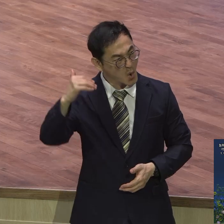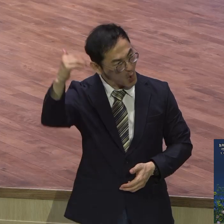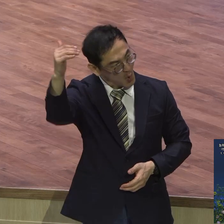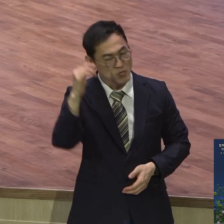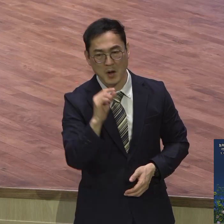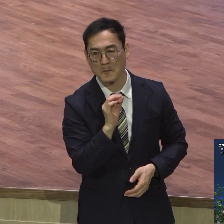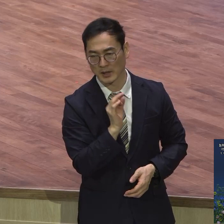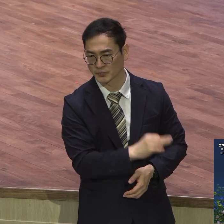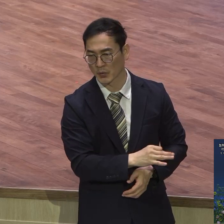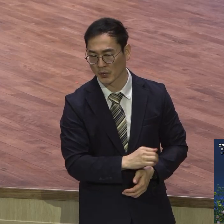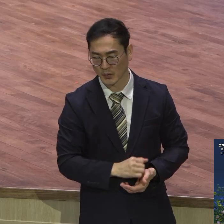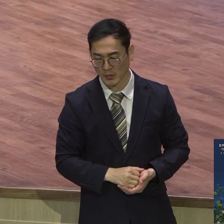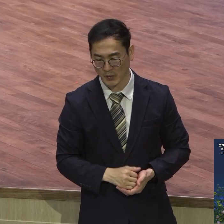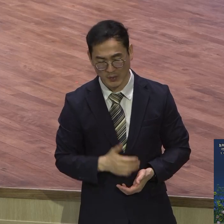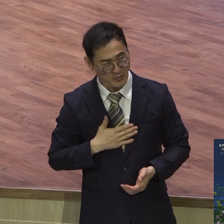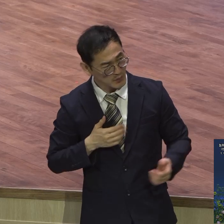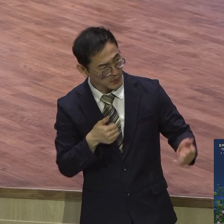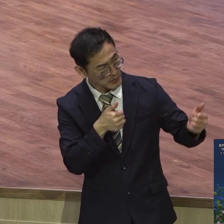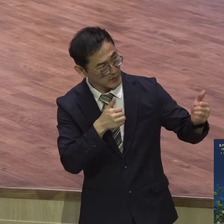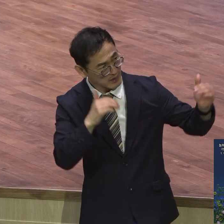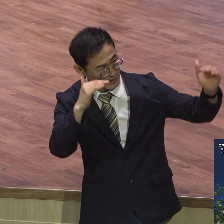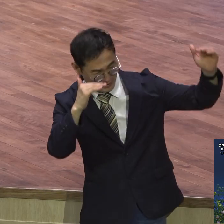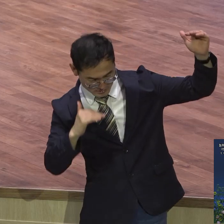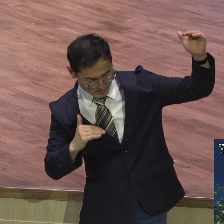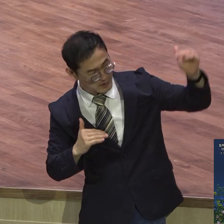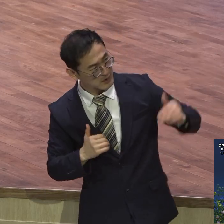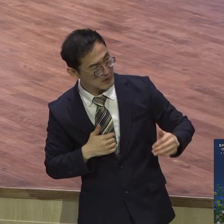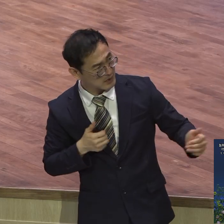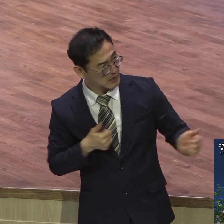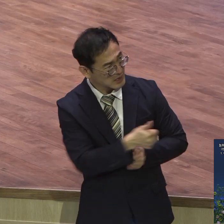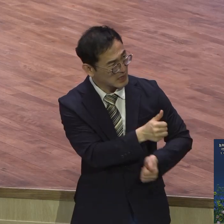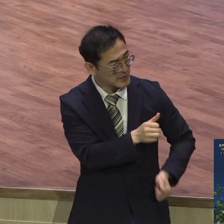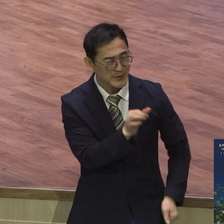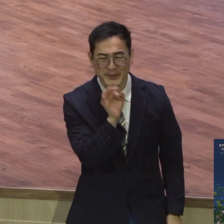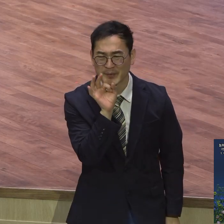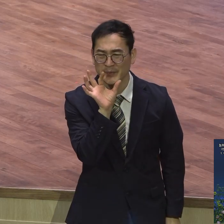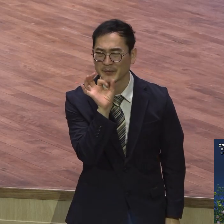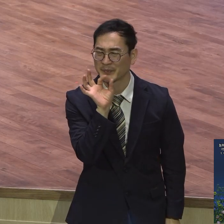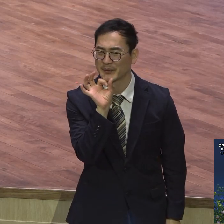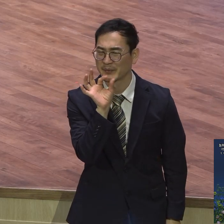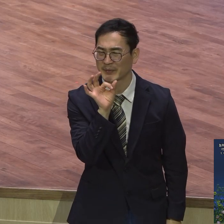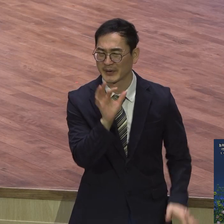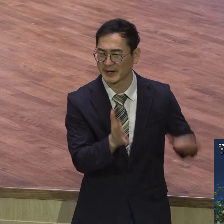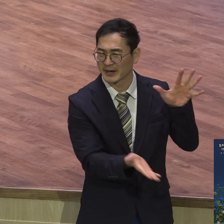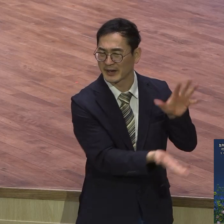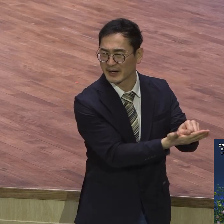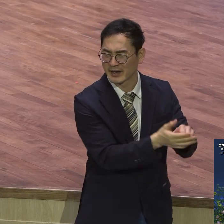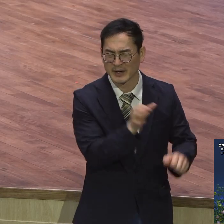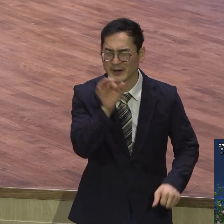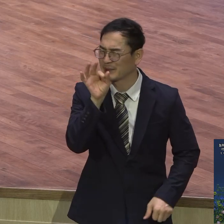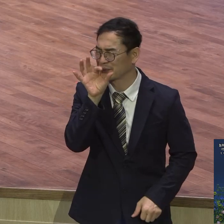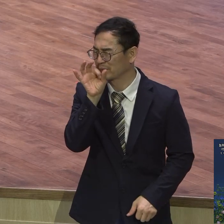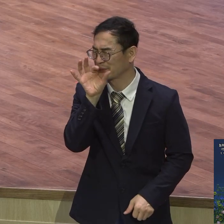자신들의 힘으로는 이런 사람들을 이겨 가난한 땅을 차지할 수가 없다.